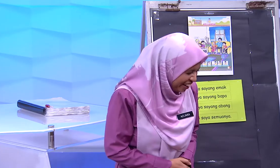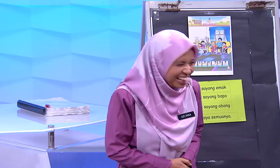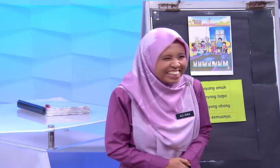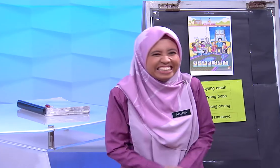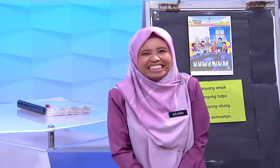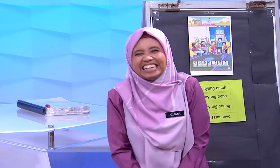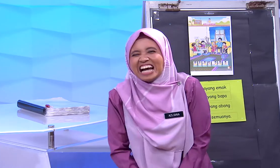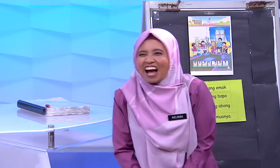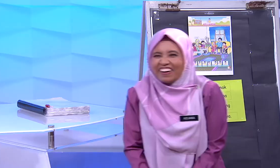gua